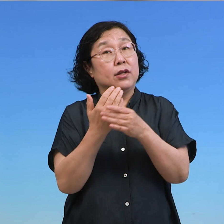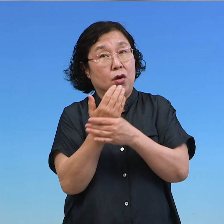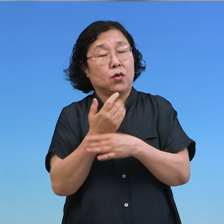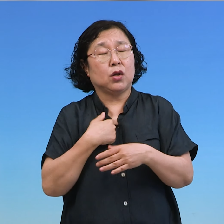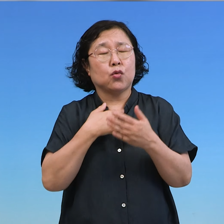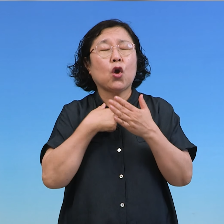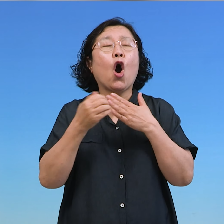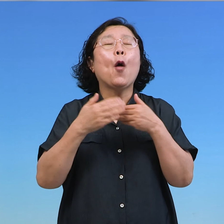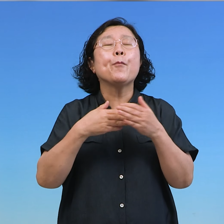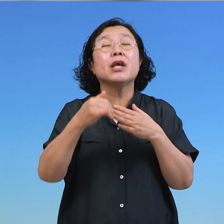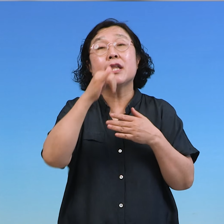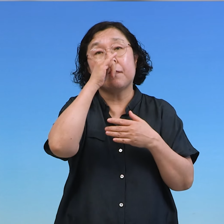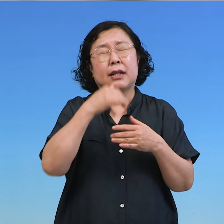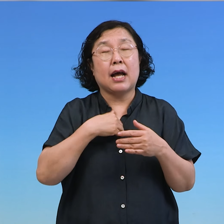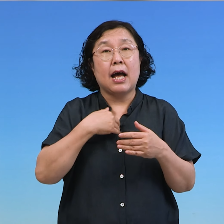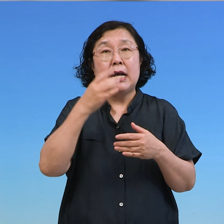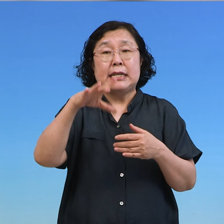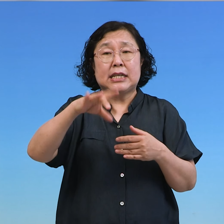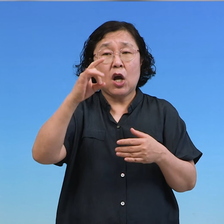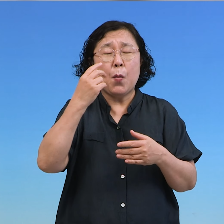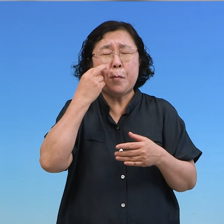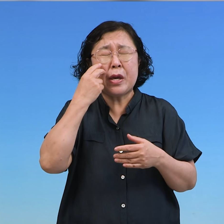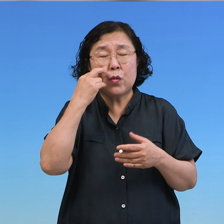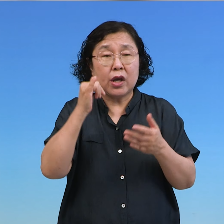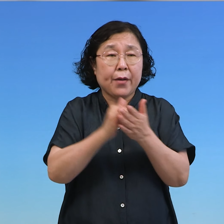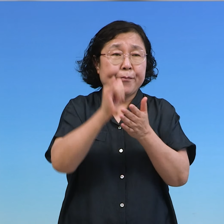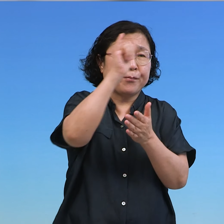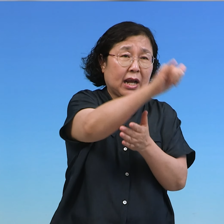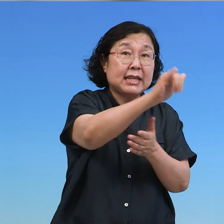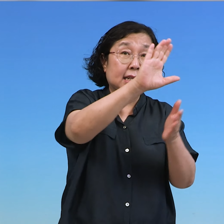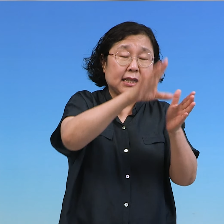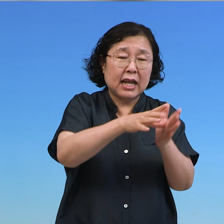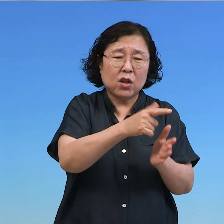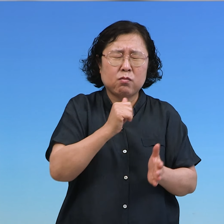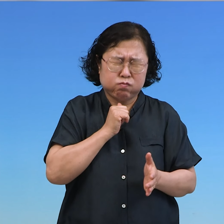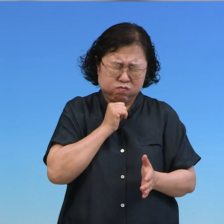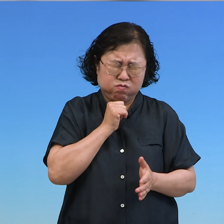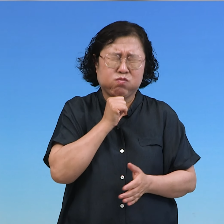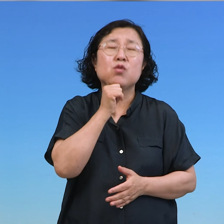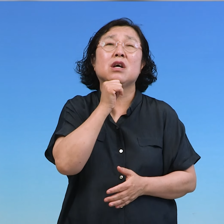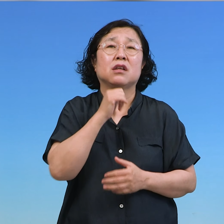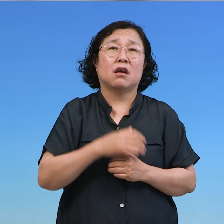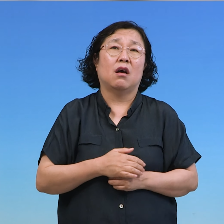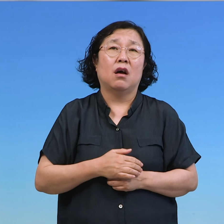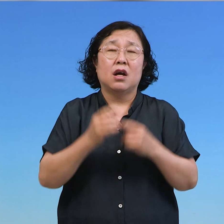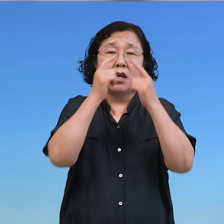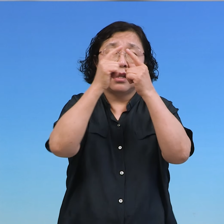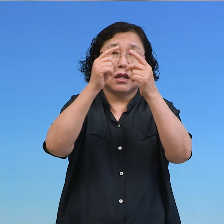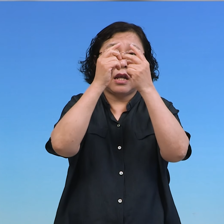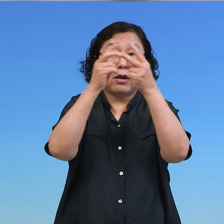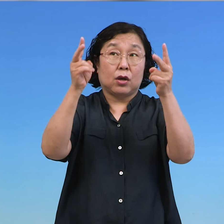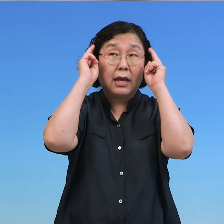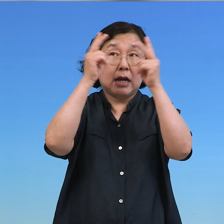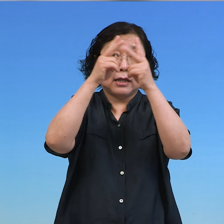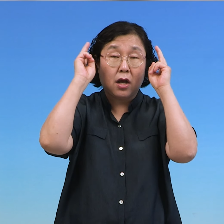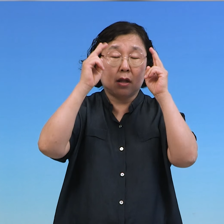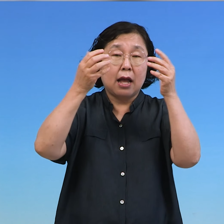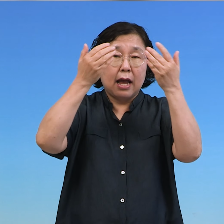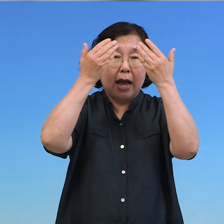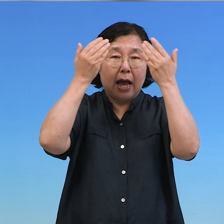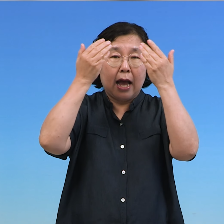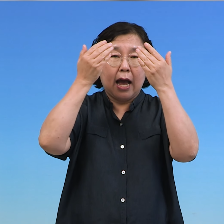거거든요 처음 이민 갔을 때 너무너무 초라했던 저 아닙니까 대학교 2학년을